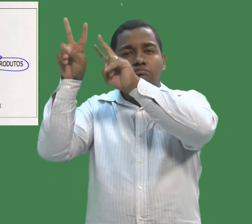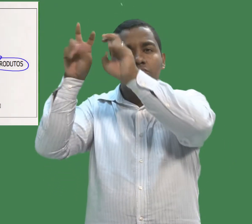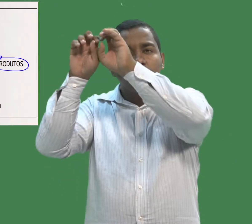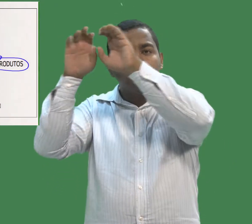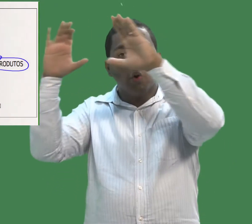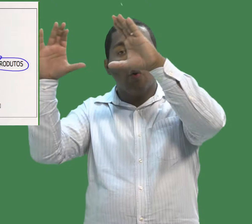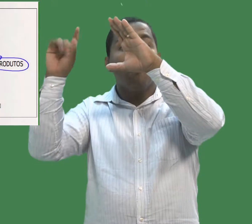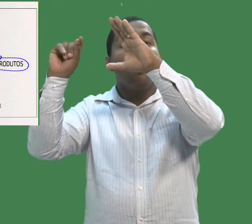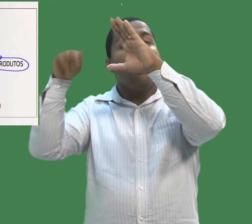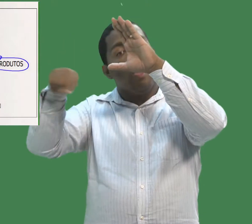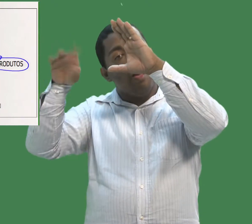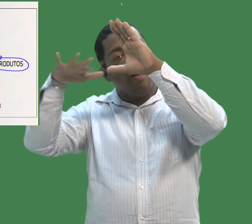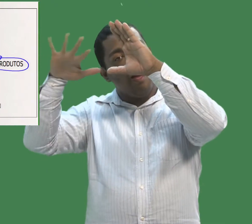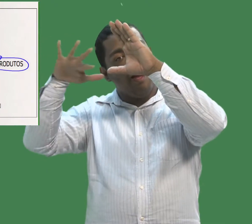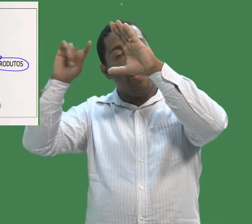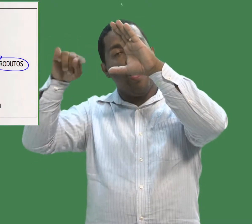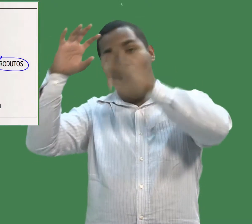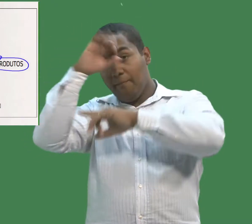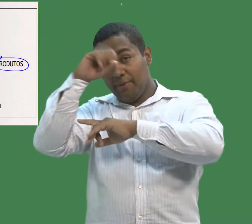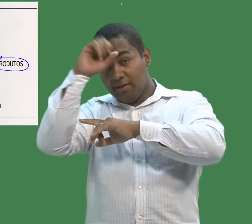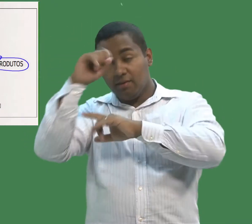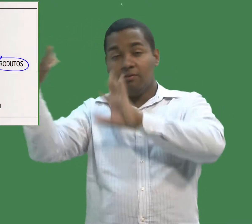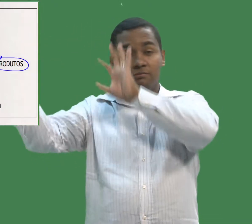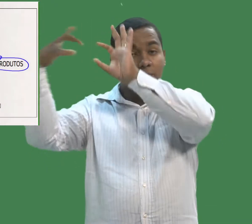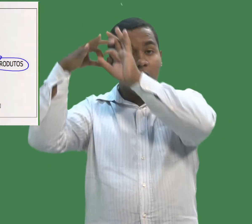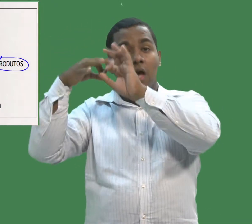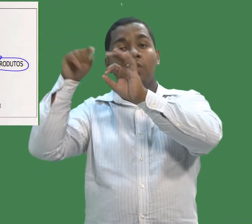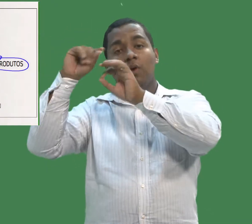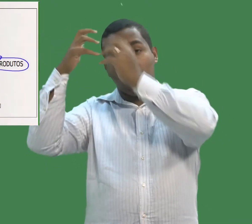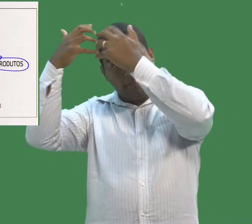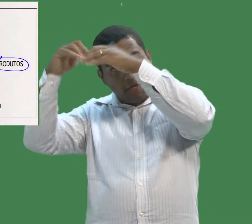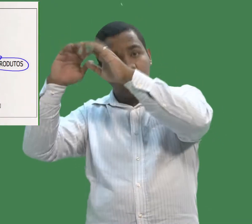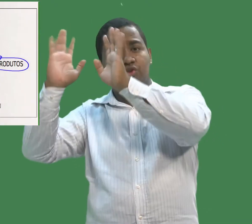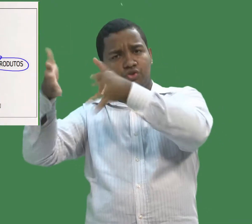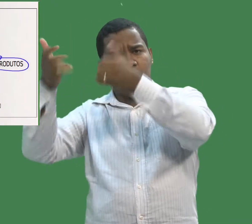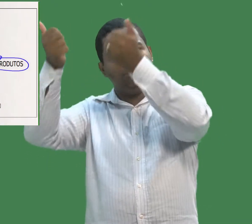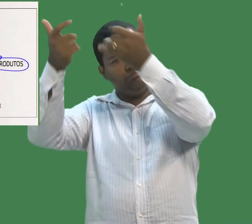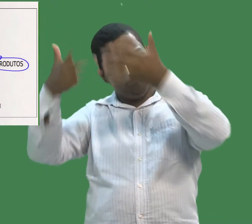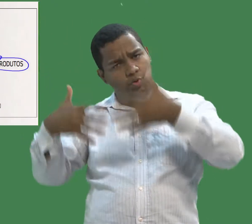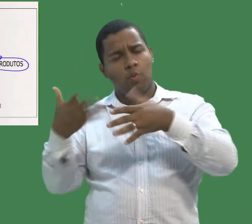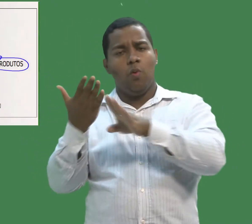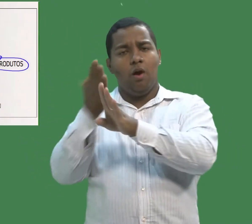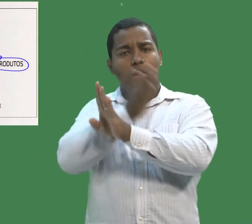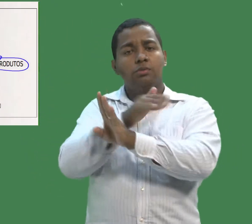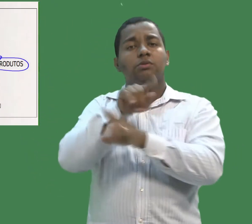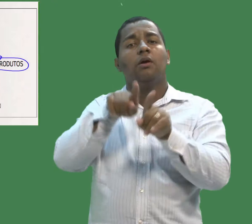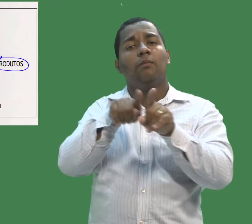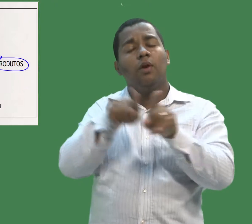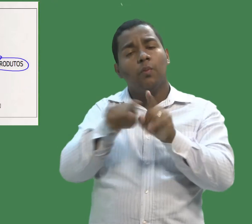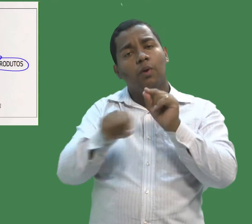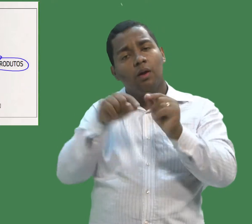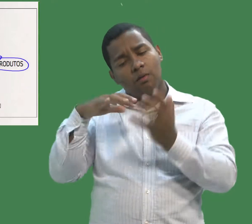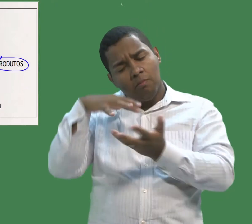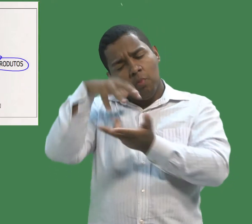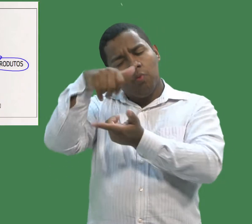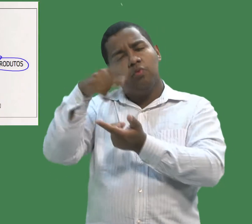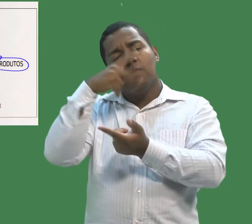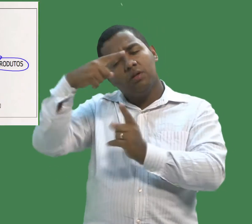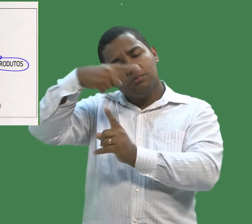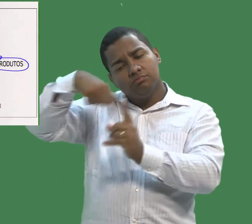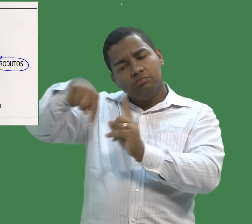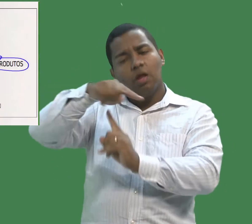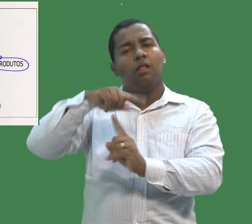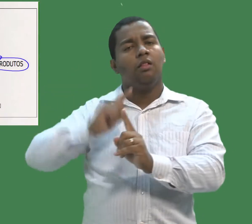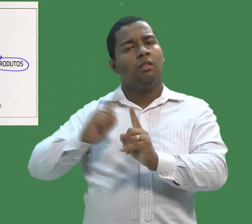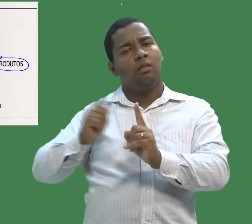está vendo, tá? E aprender nesse momento aí vai estar ligado principalmente à mente, como nós já falamos anteriormente, e